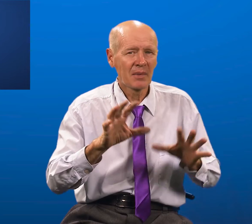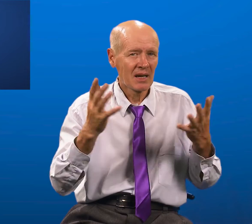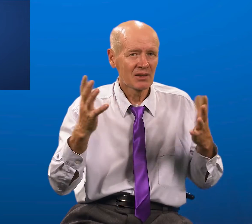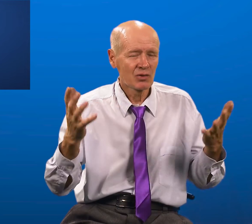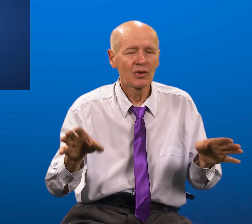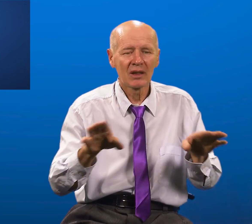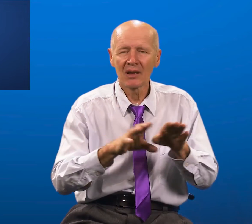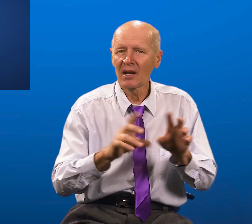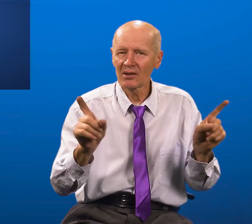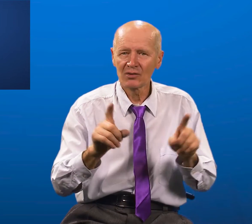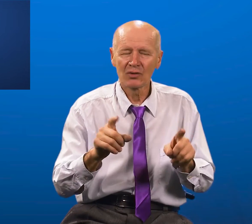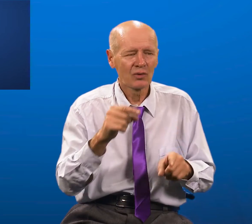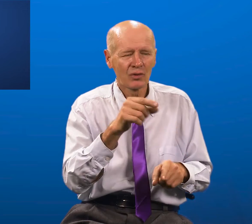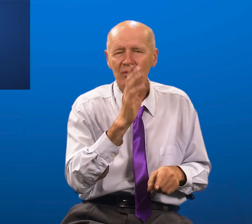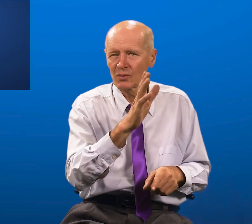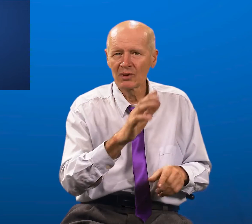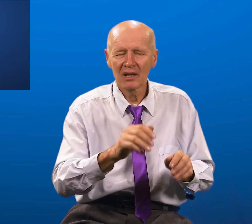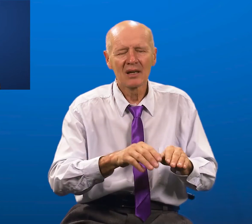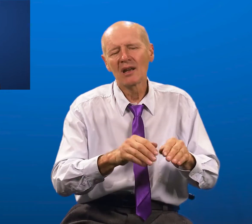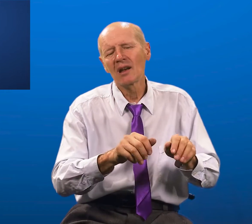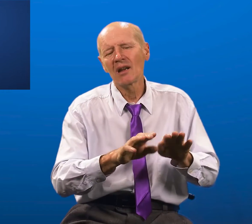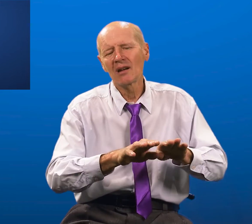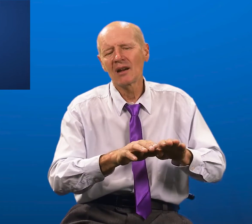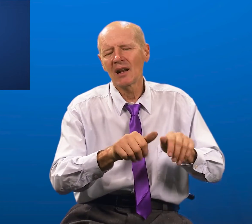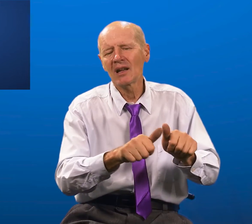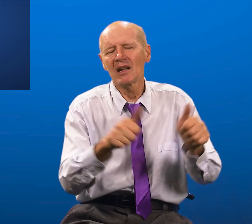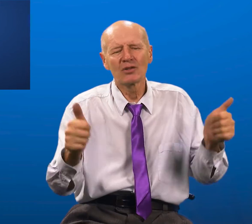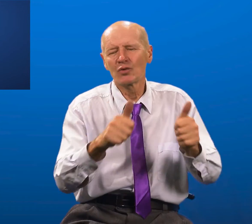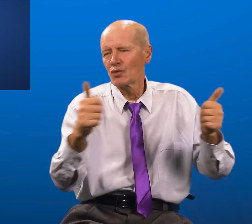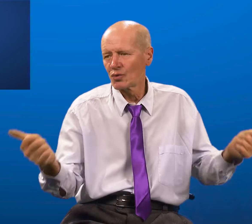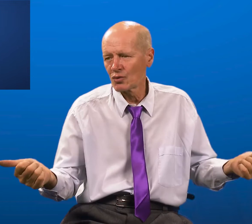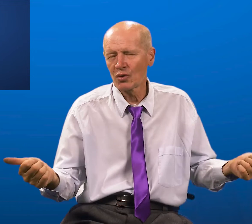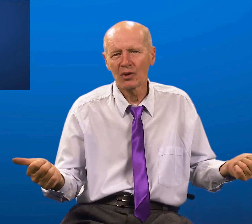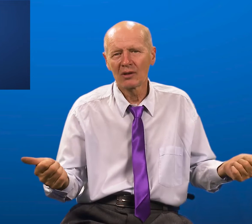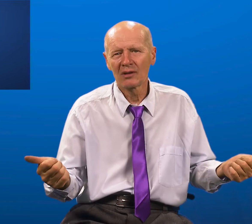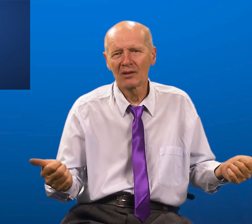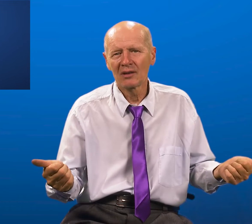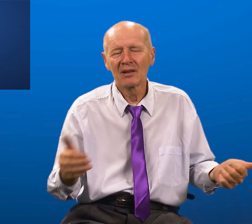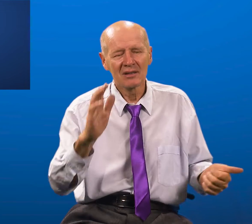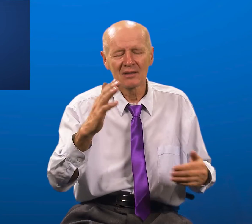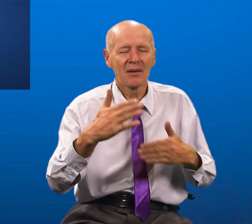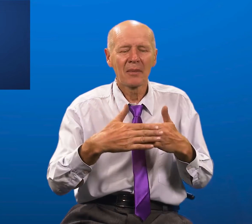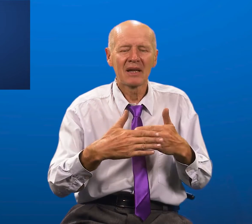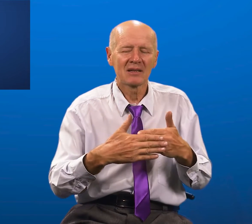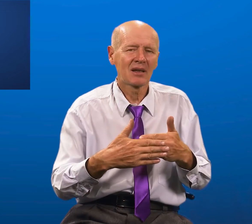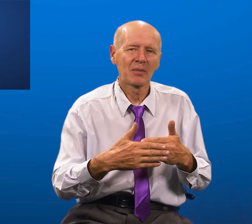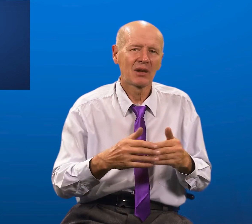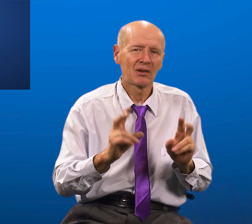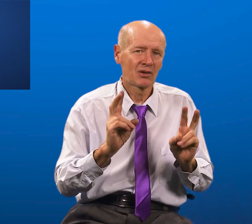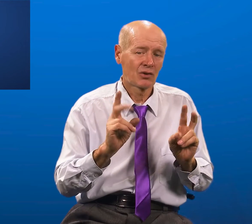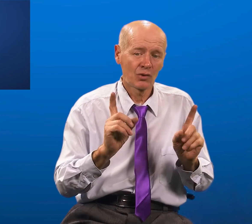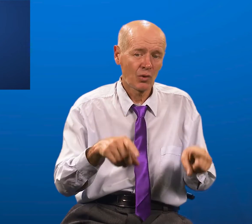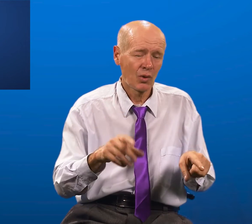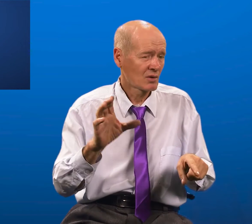произойдет так, что он будет разлучен со своими близкими, но с Богом никто его не разлучит. И вот